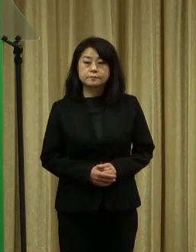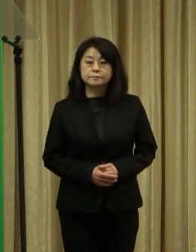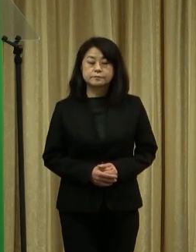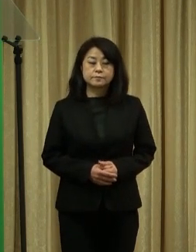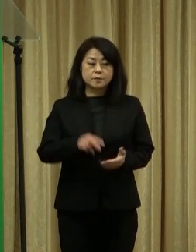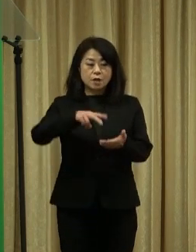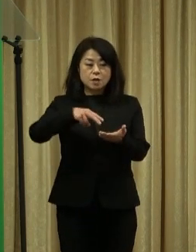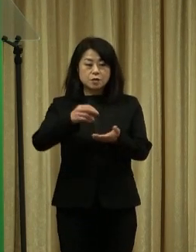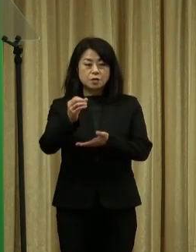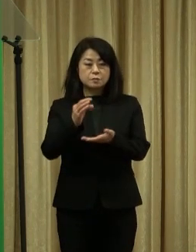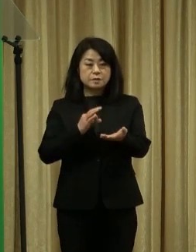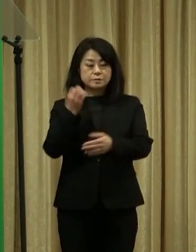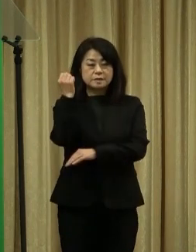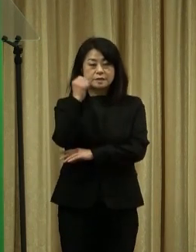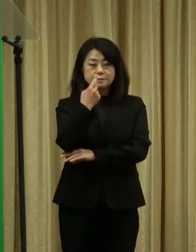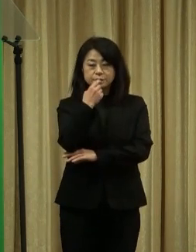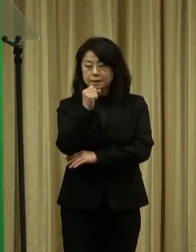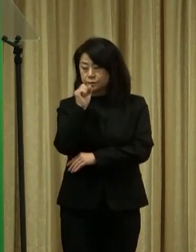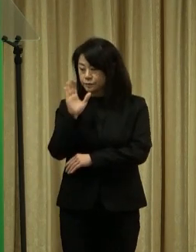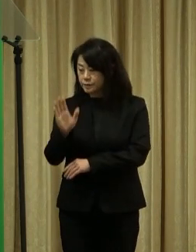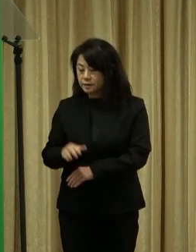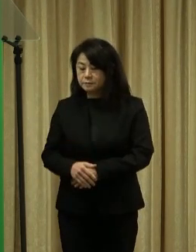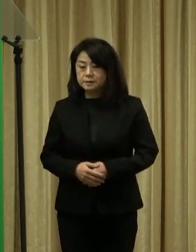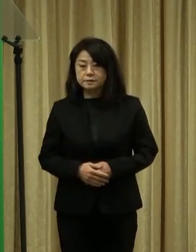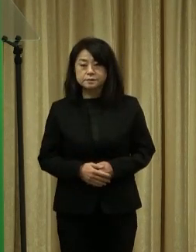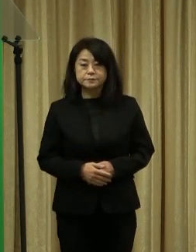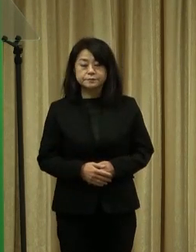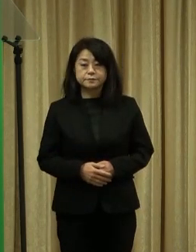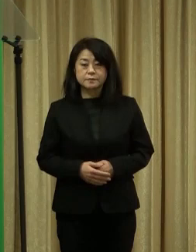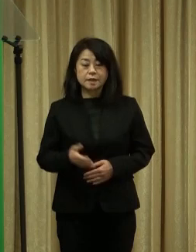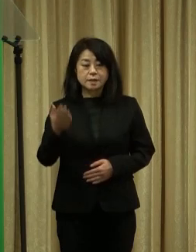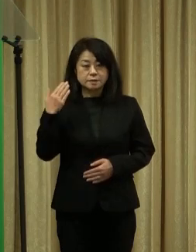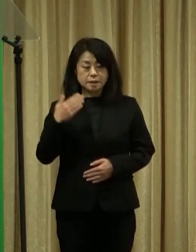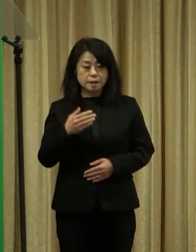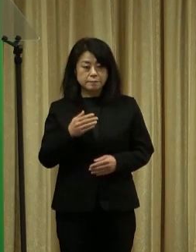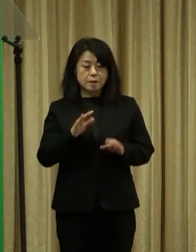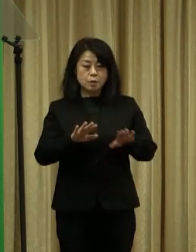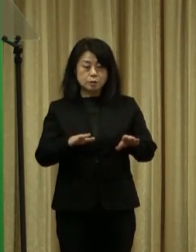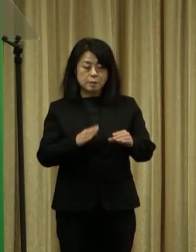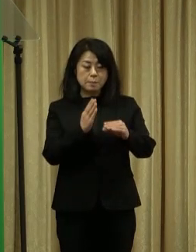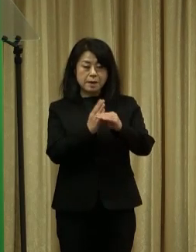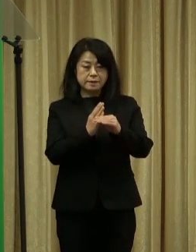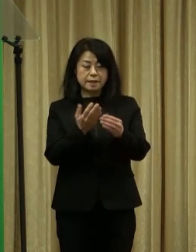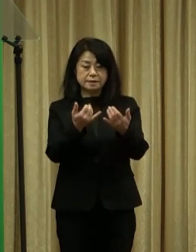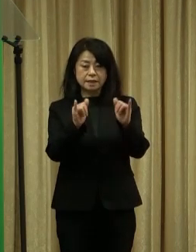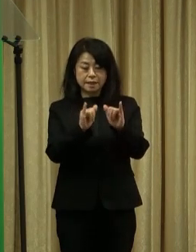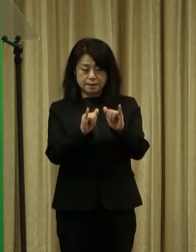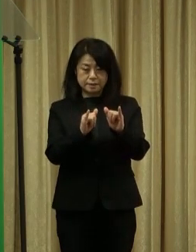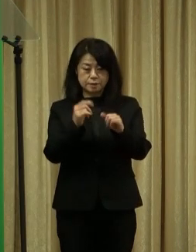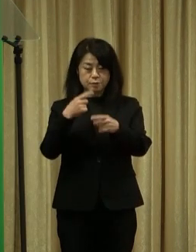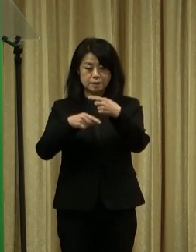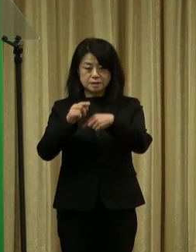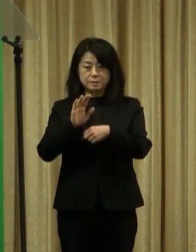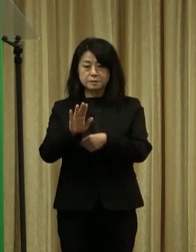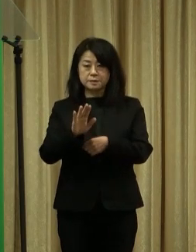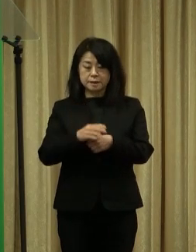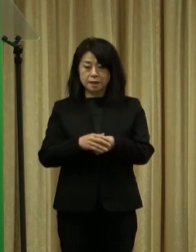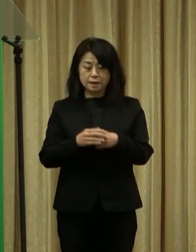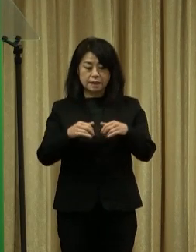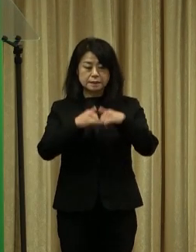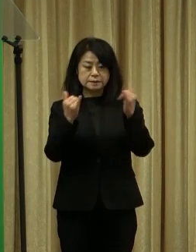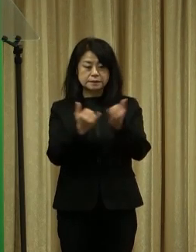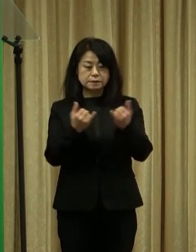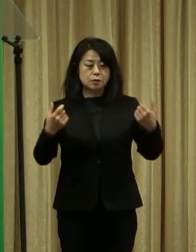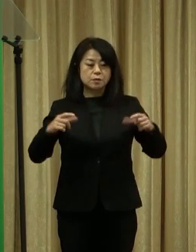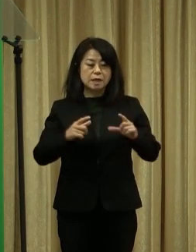読売新聞の小田倉です。よろしくお願いします。先ほど子ども真ん中社会という話もありましたけれども、やはり人口減